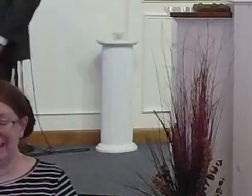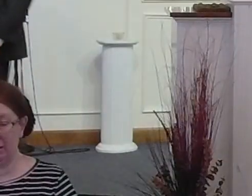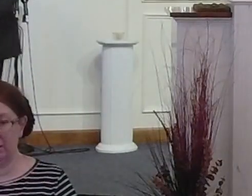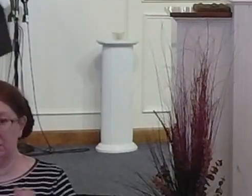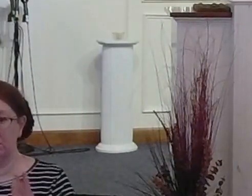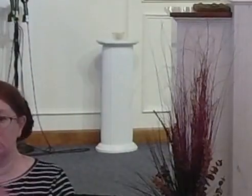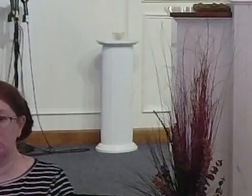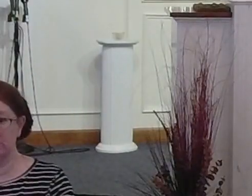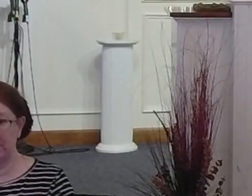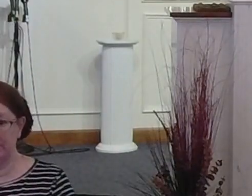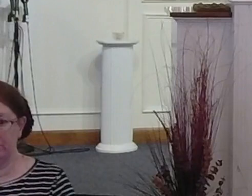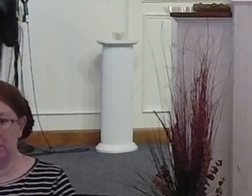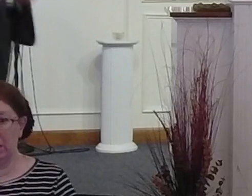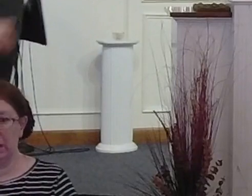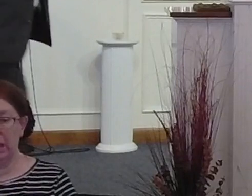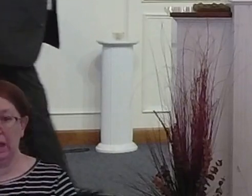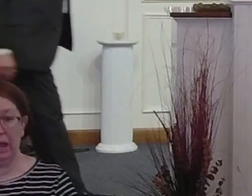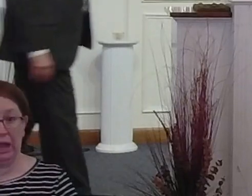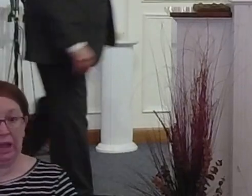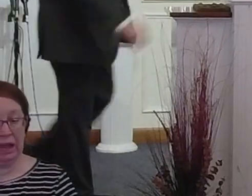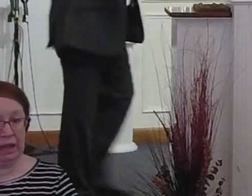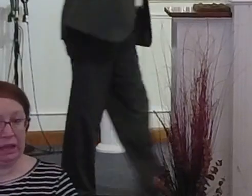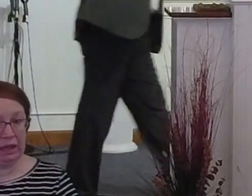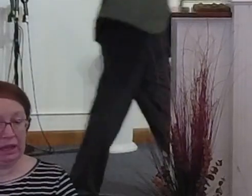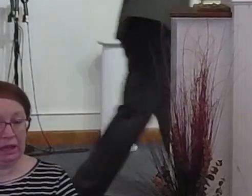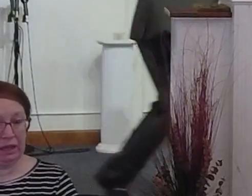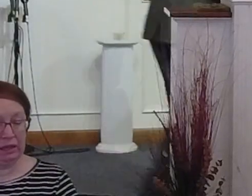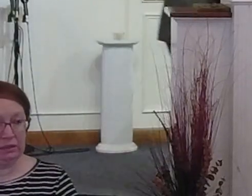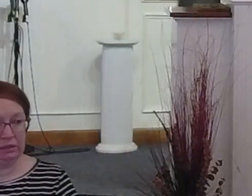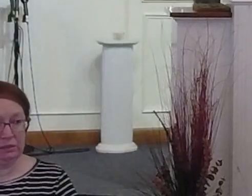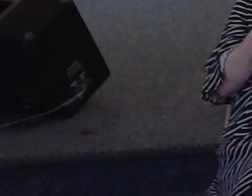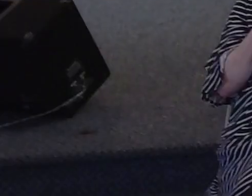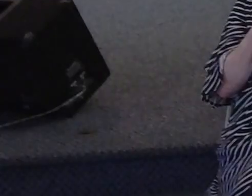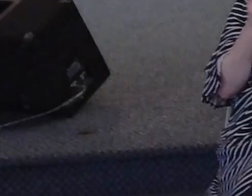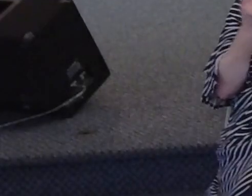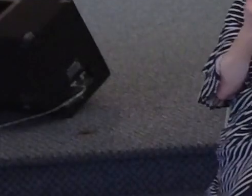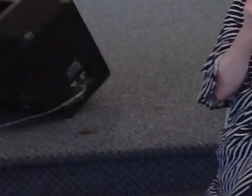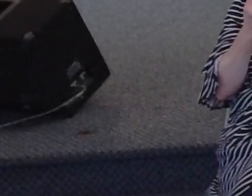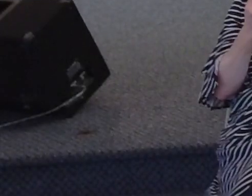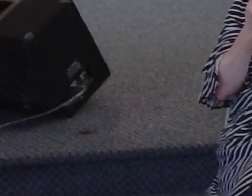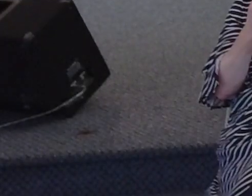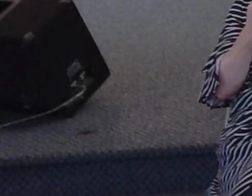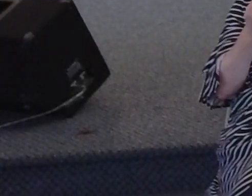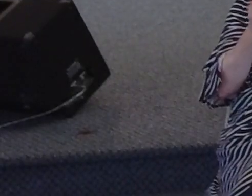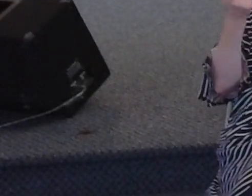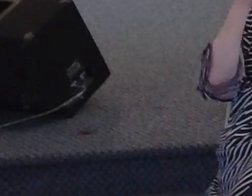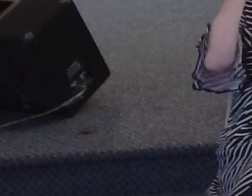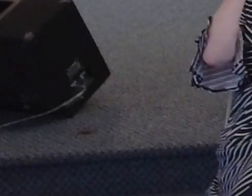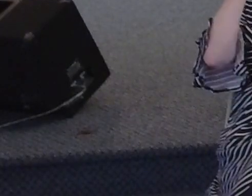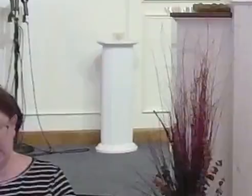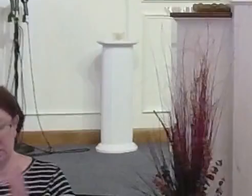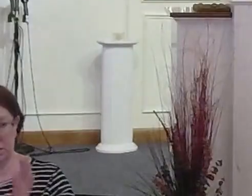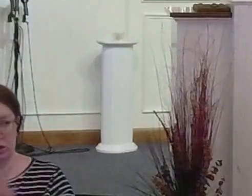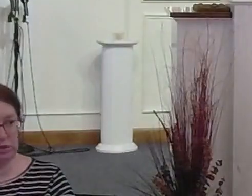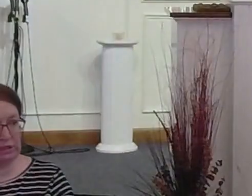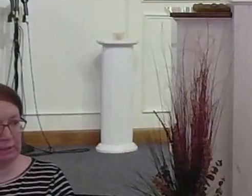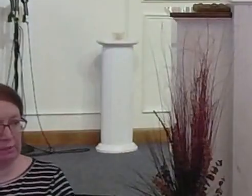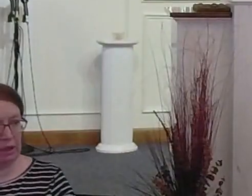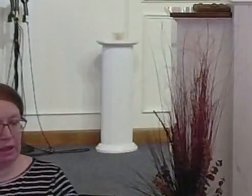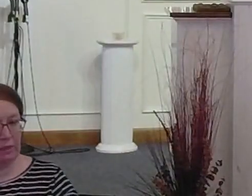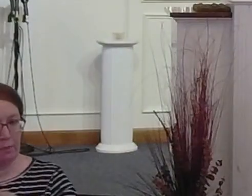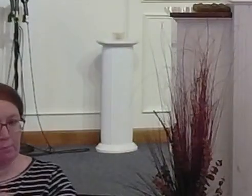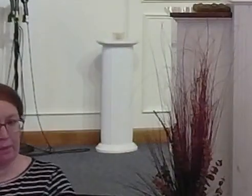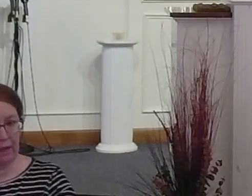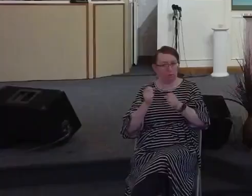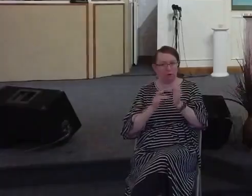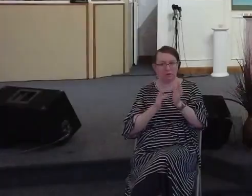Jesús. Yo necesito sanidad en el nombre de Jesús. Yo necesito sacar esta nube de mi mente en el nombre de Jesús.